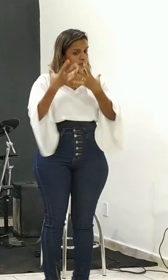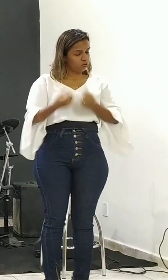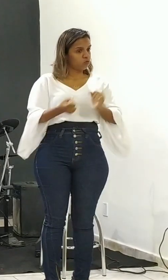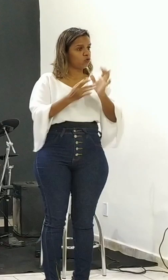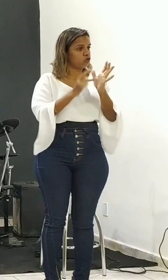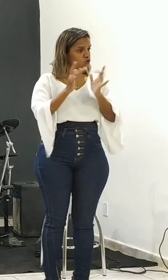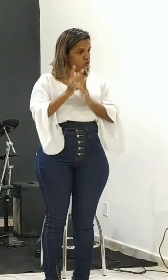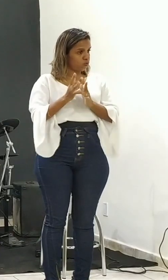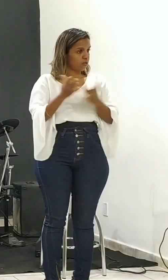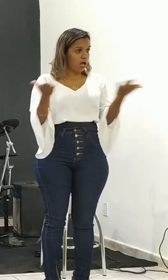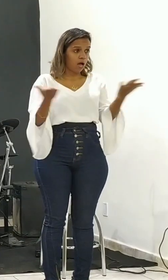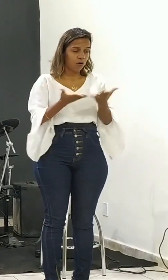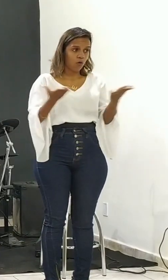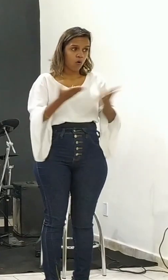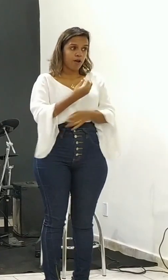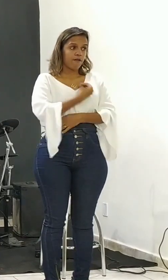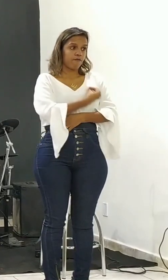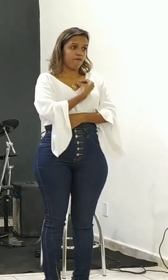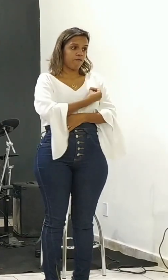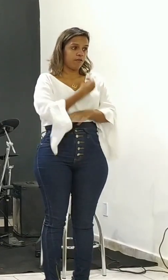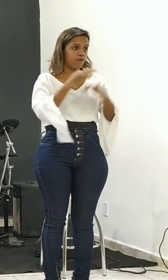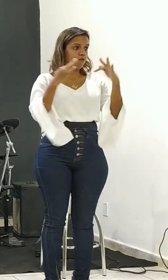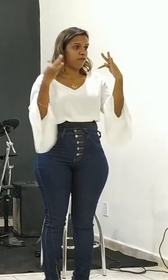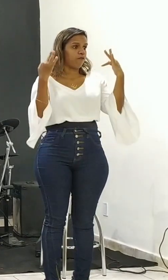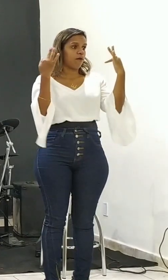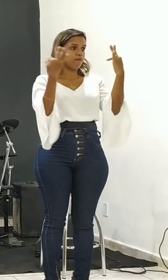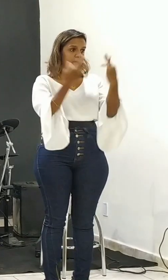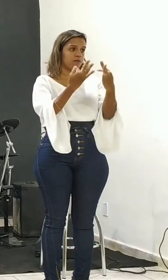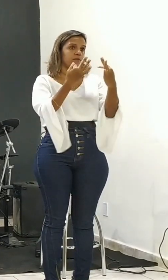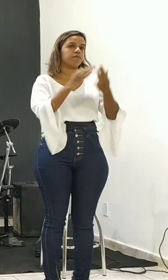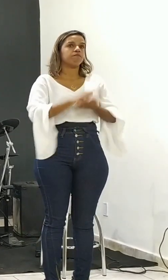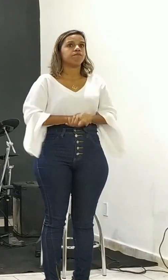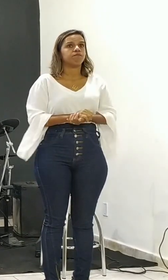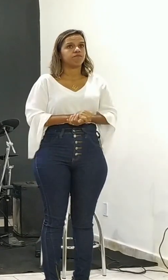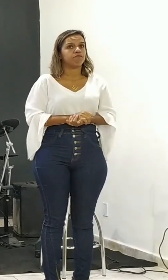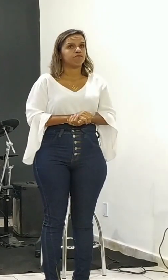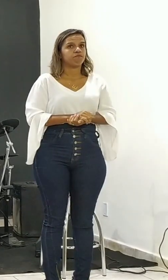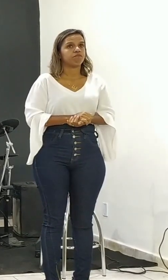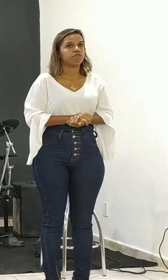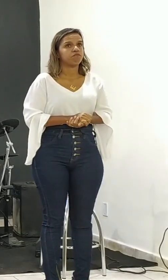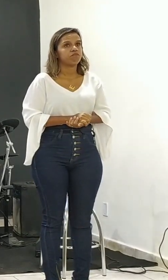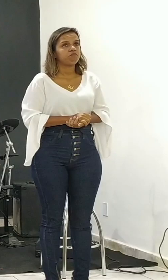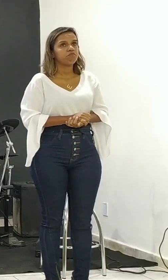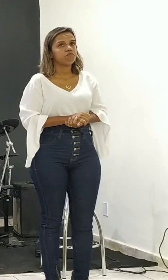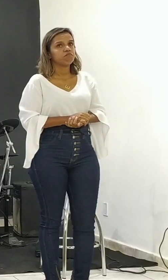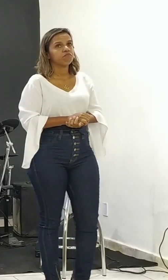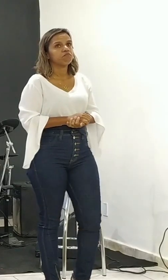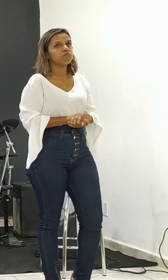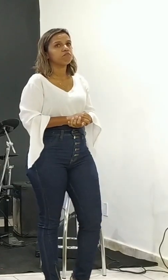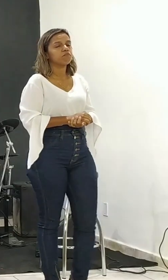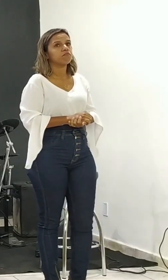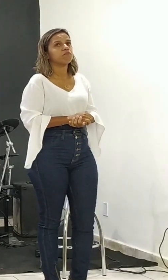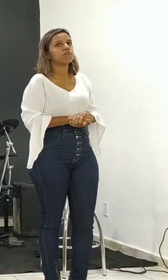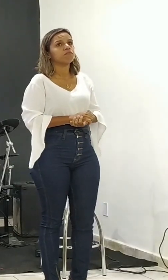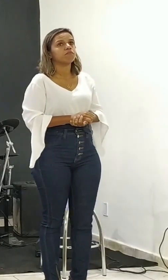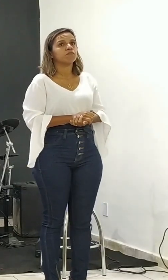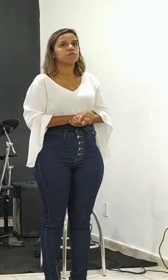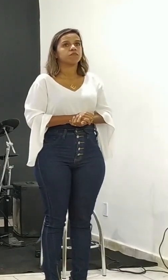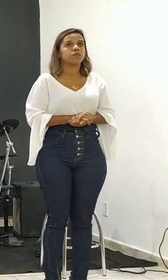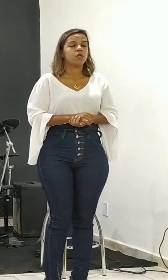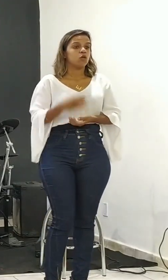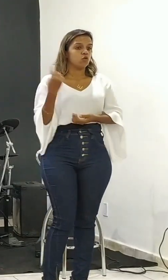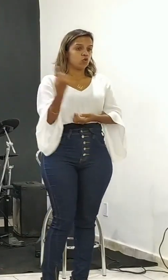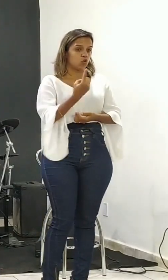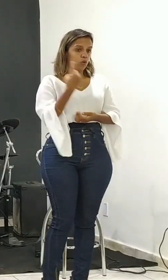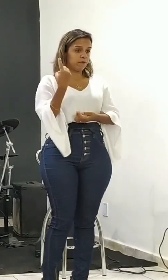família. Liberta os que estão presos em grilhões, mas os rebeldes habitam no terra seca. Faz com que o